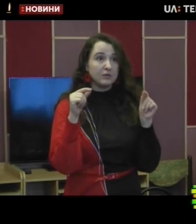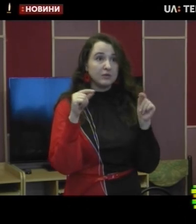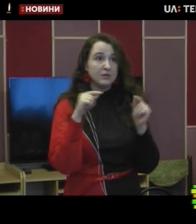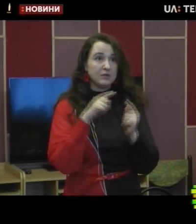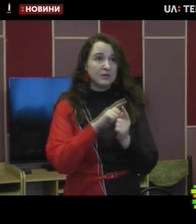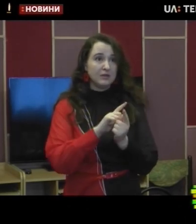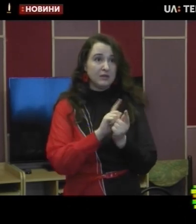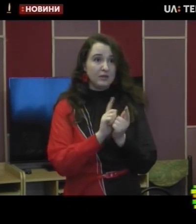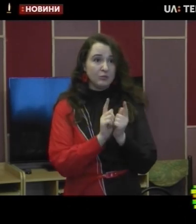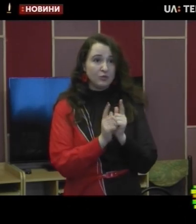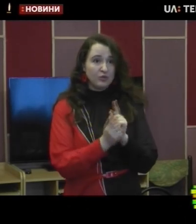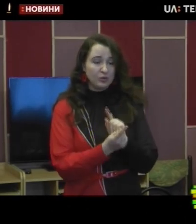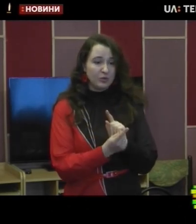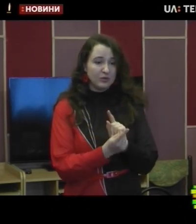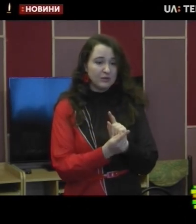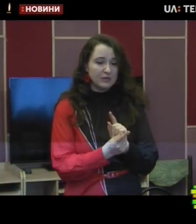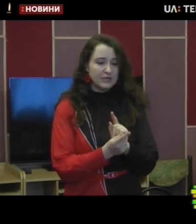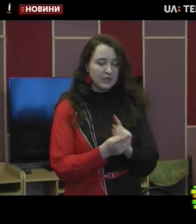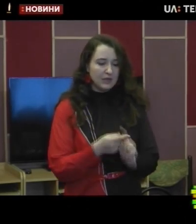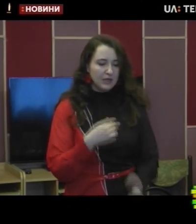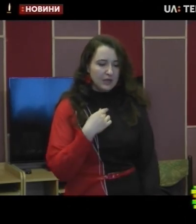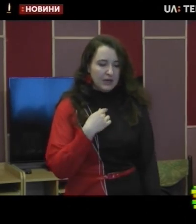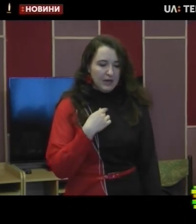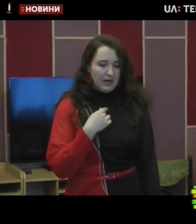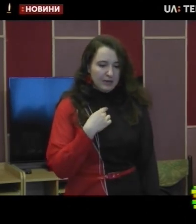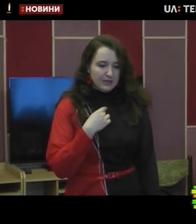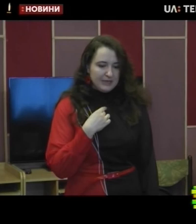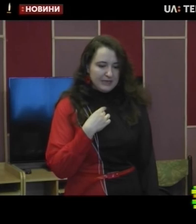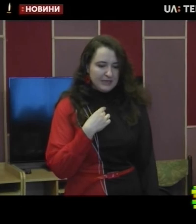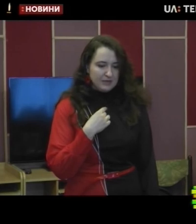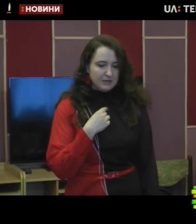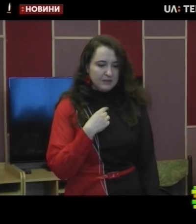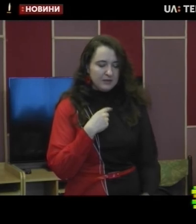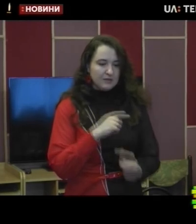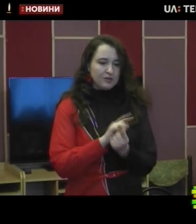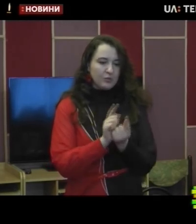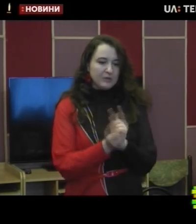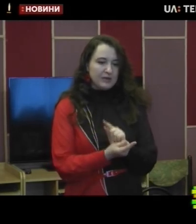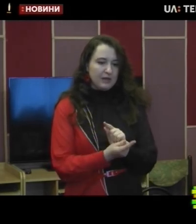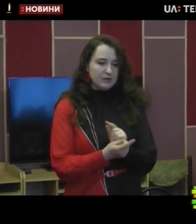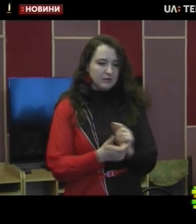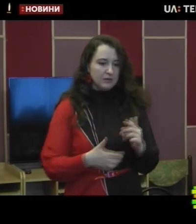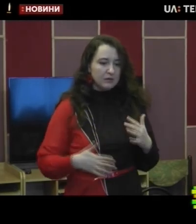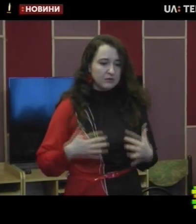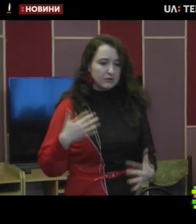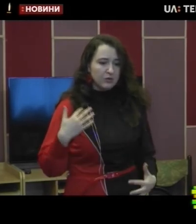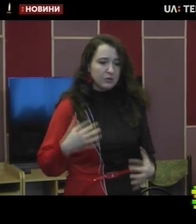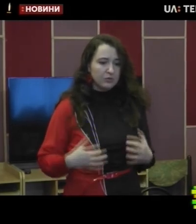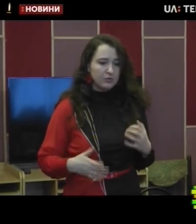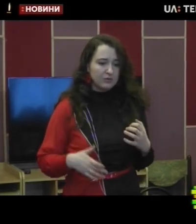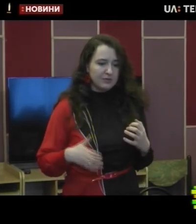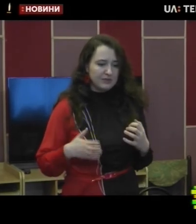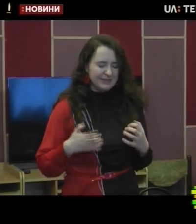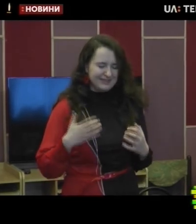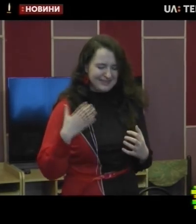німою і могутньою, а мене зробила